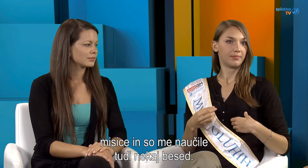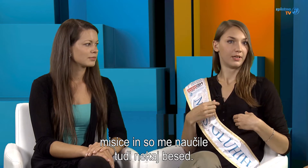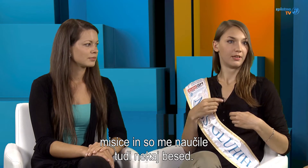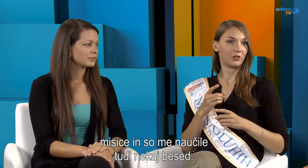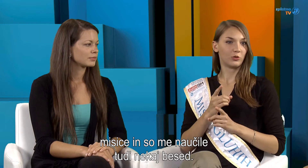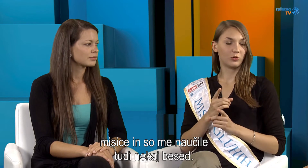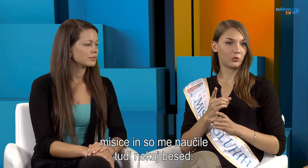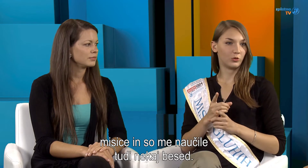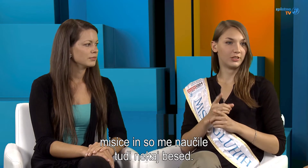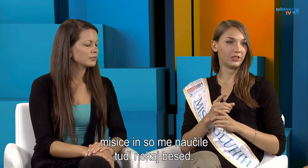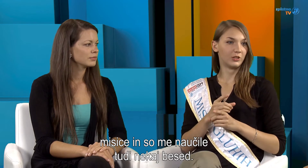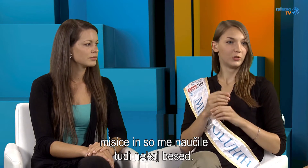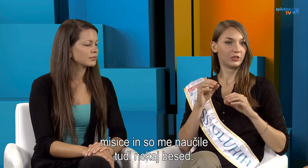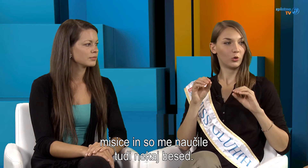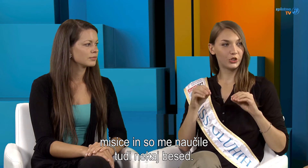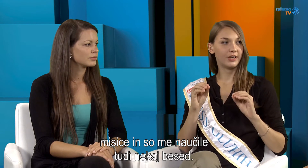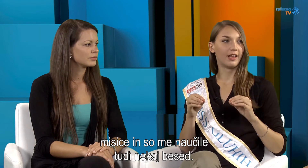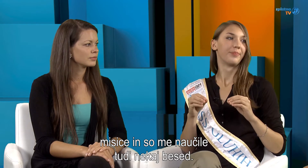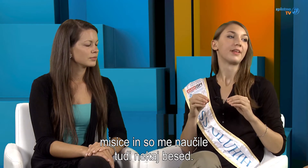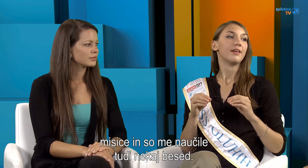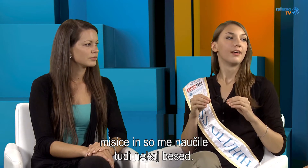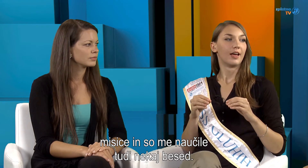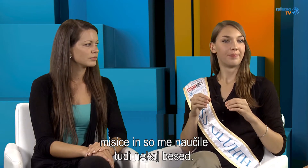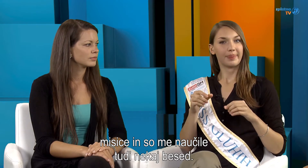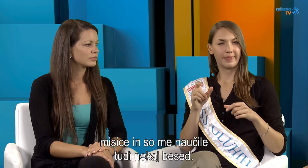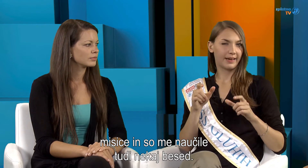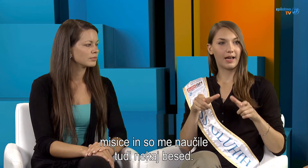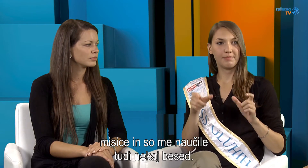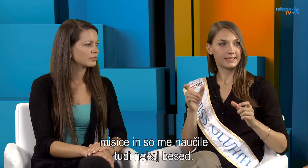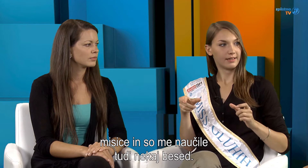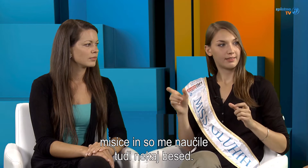me tudi naučile nekaj besed.